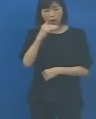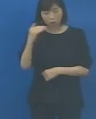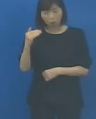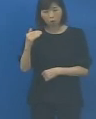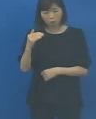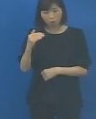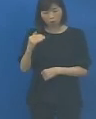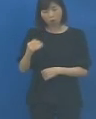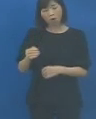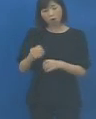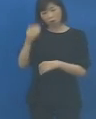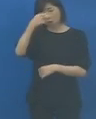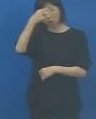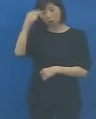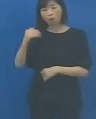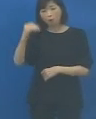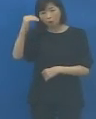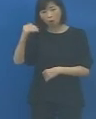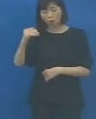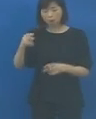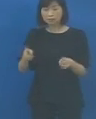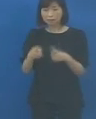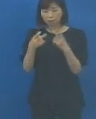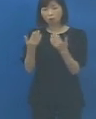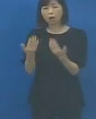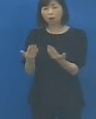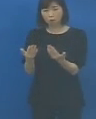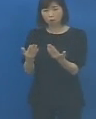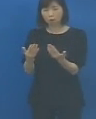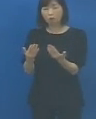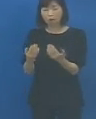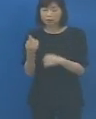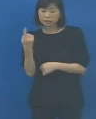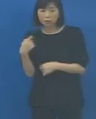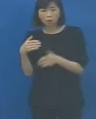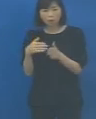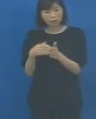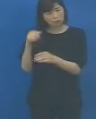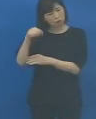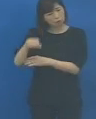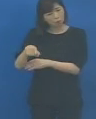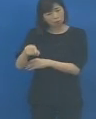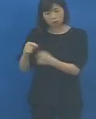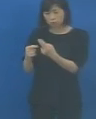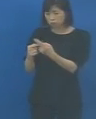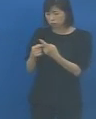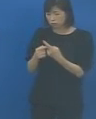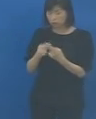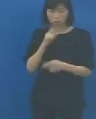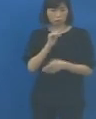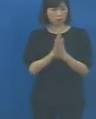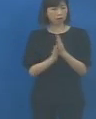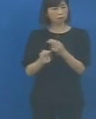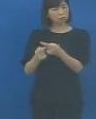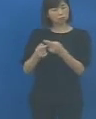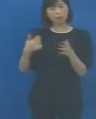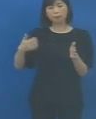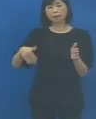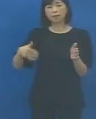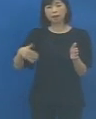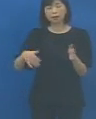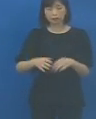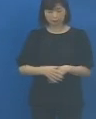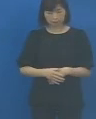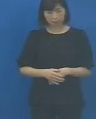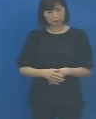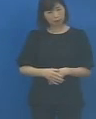これ以外は残念ながら昨日までのところでは承認の通知は本県には来ていないところであります。